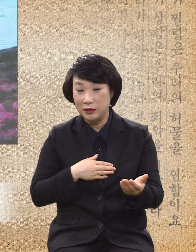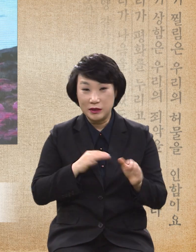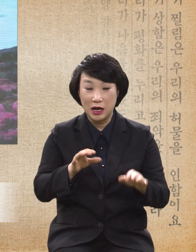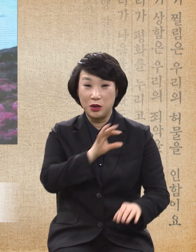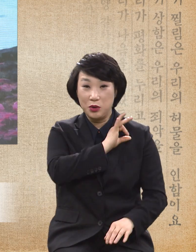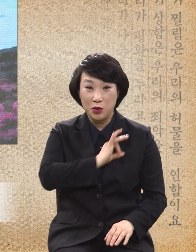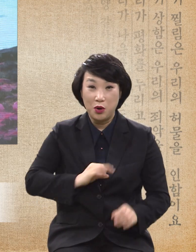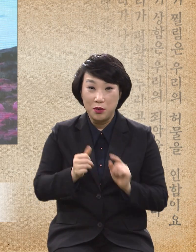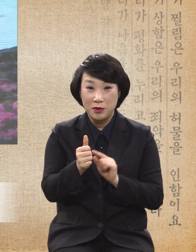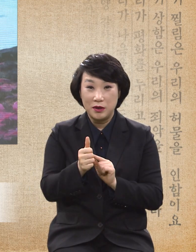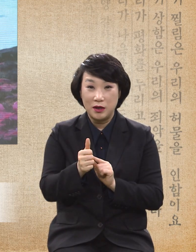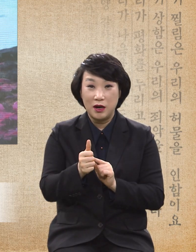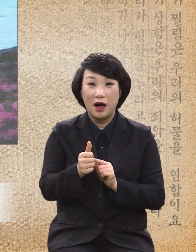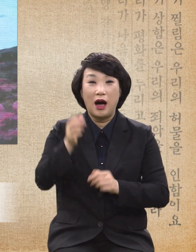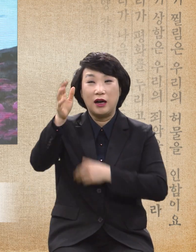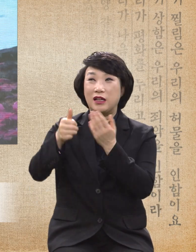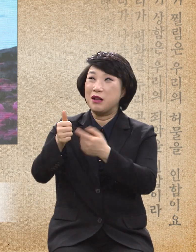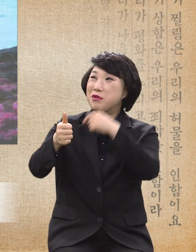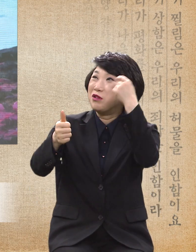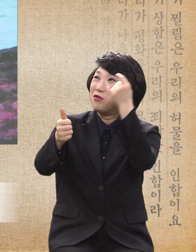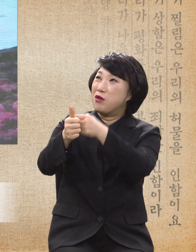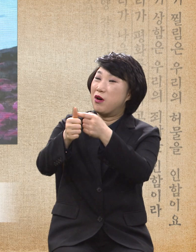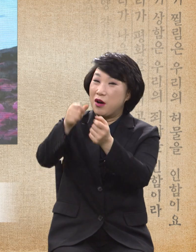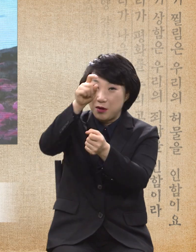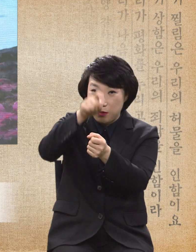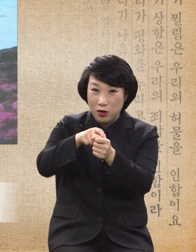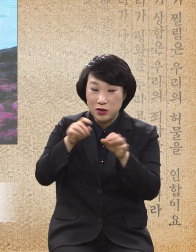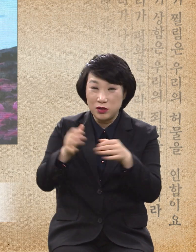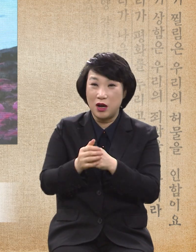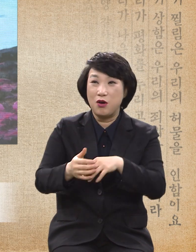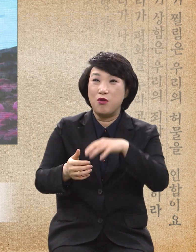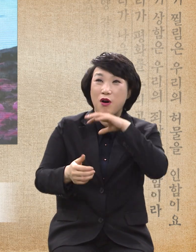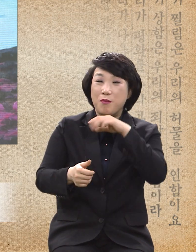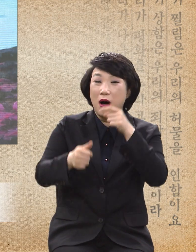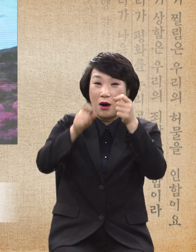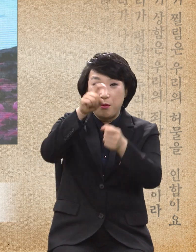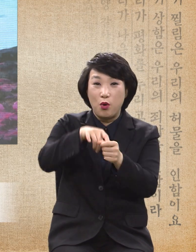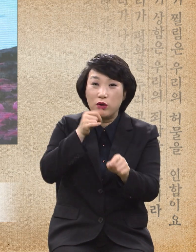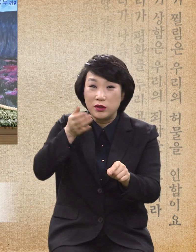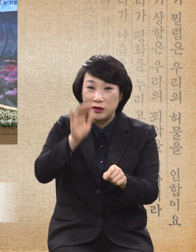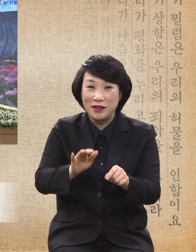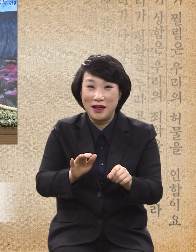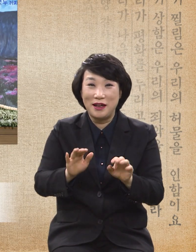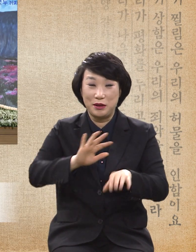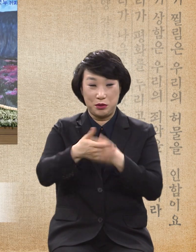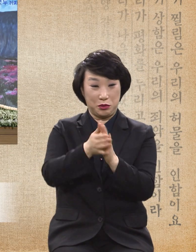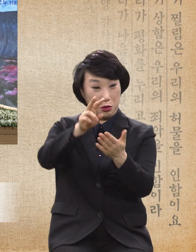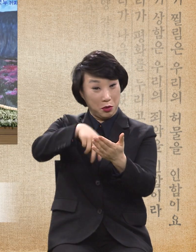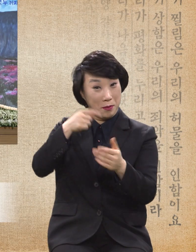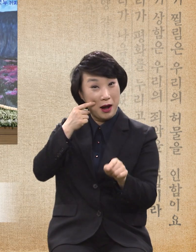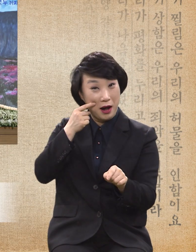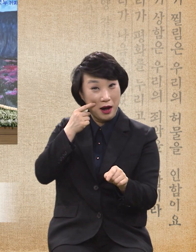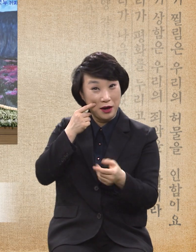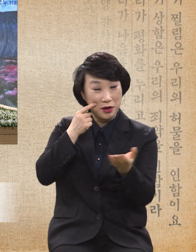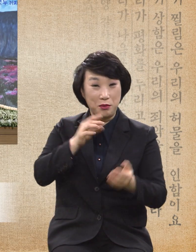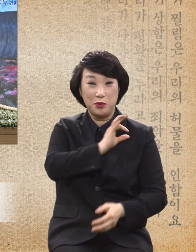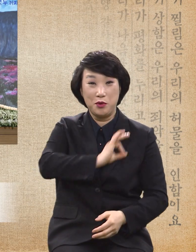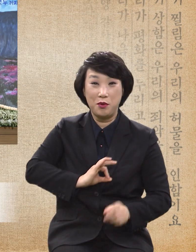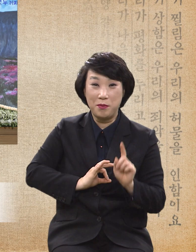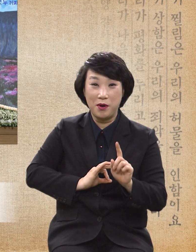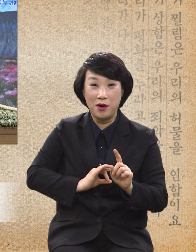욥을 하나님을 욕하게 하고 원망하게 만들려고 했는데, 성경에 보니까